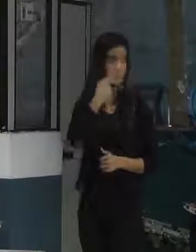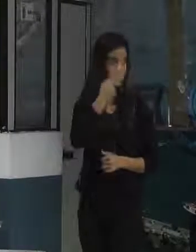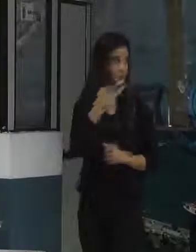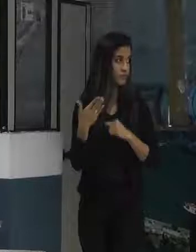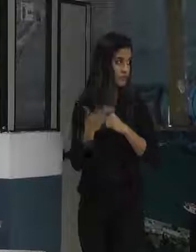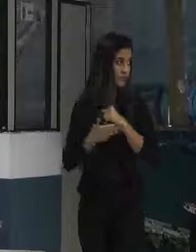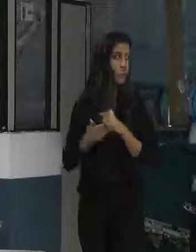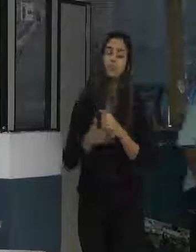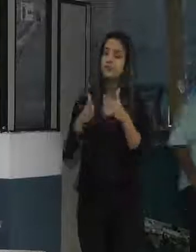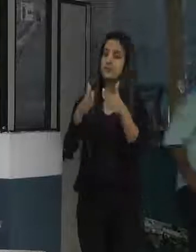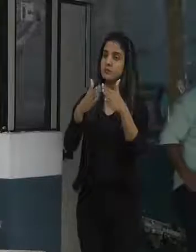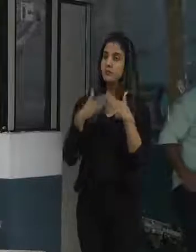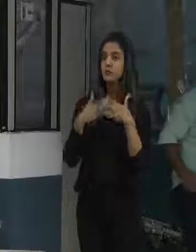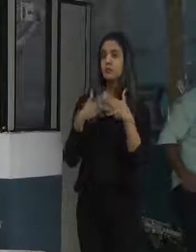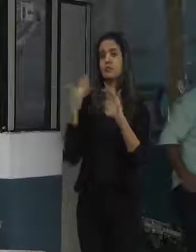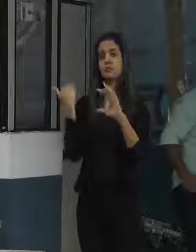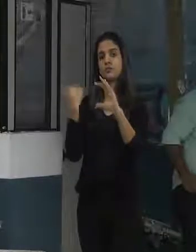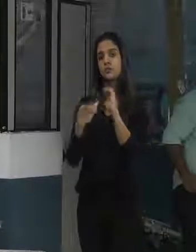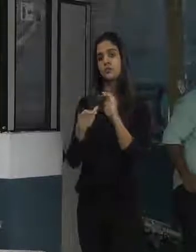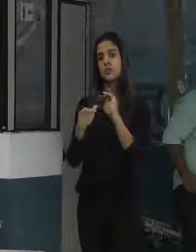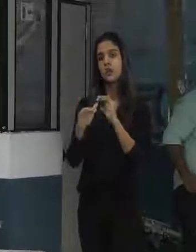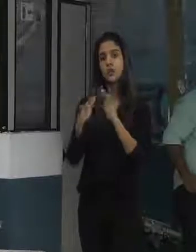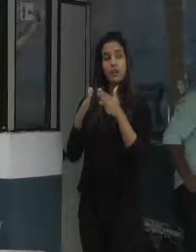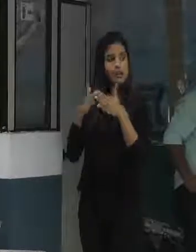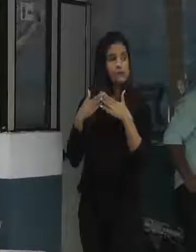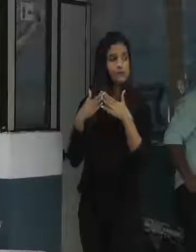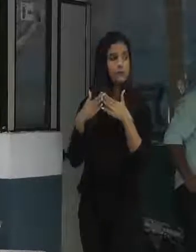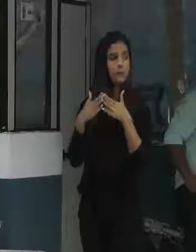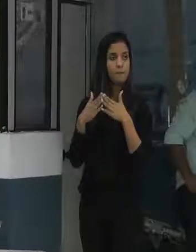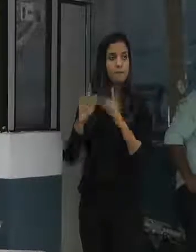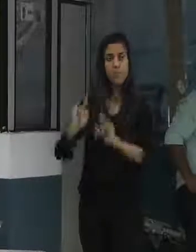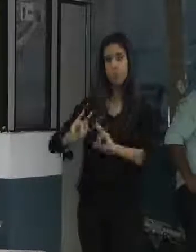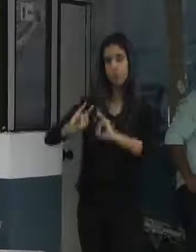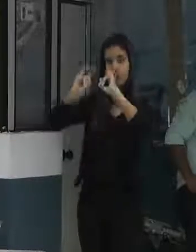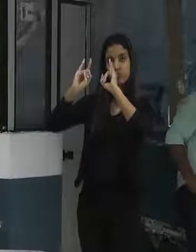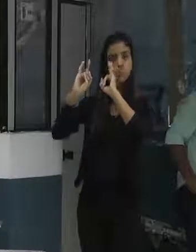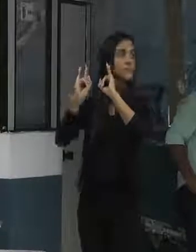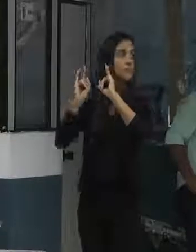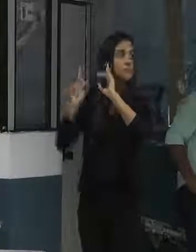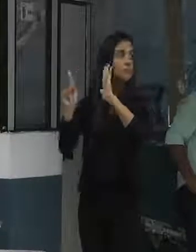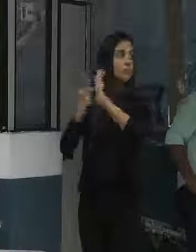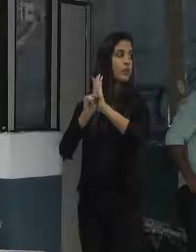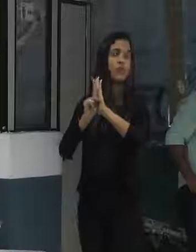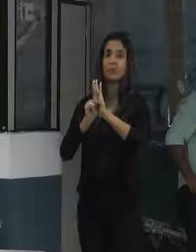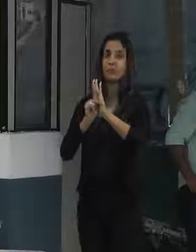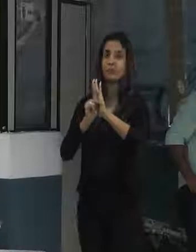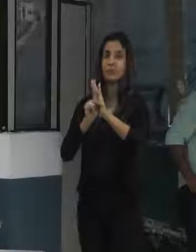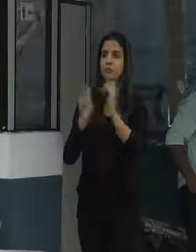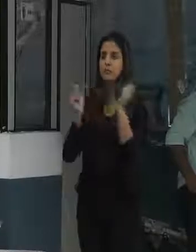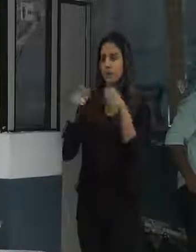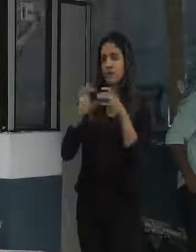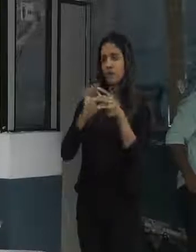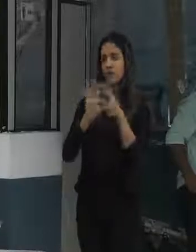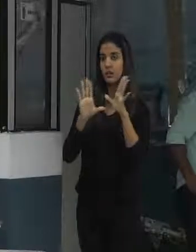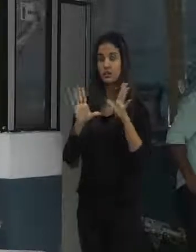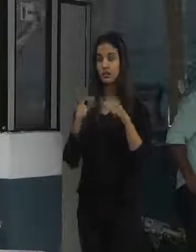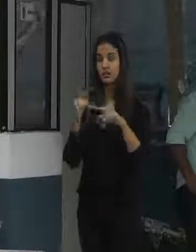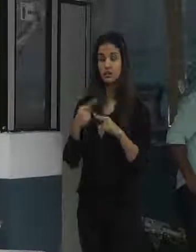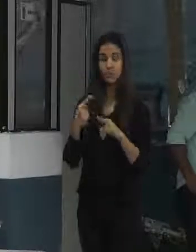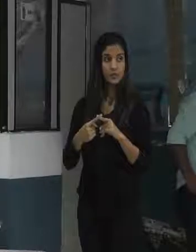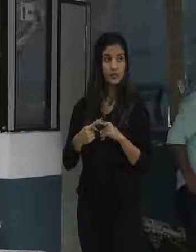fazer indicações e requerimentos em relação ao Horto Havaí, ao Del Rey. Não tem problema nenhum, até porque